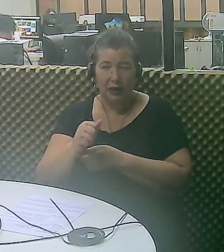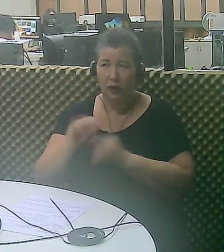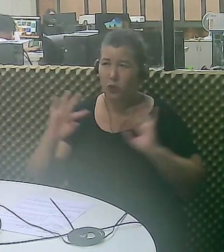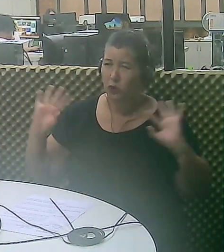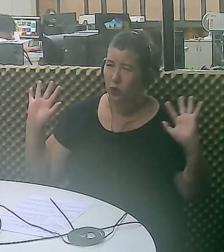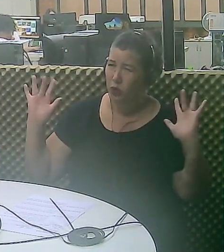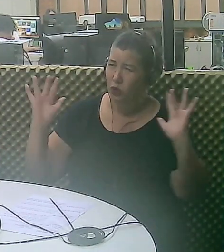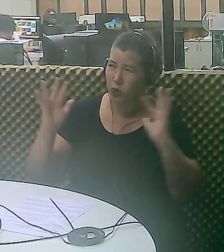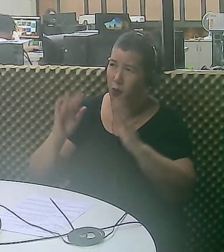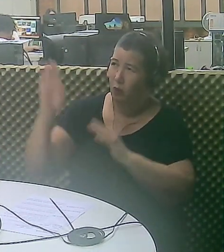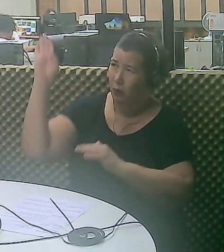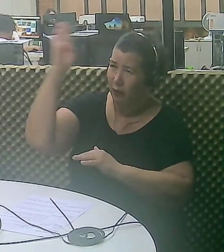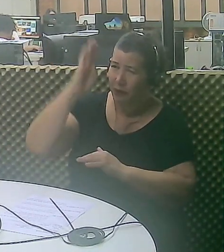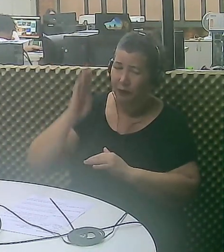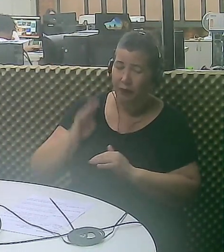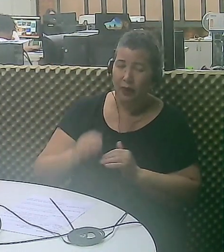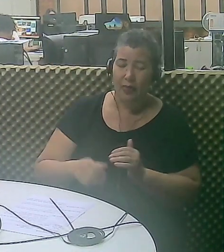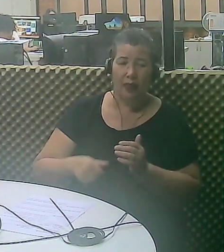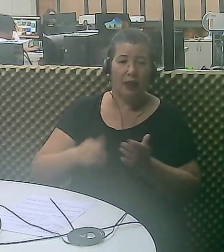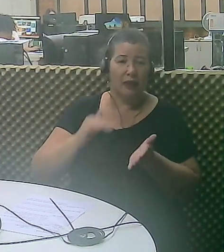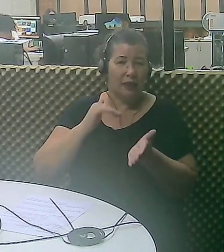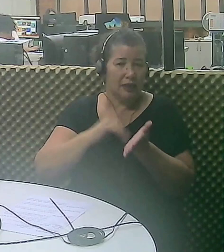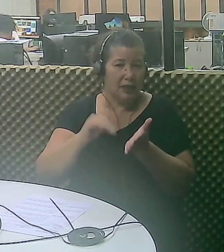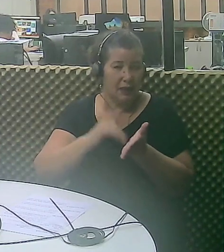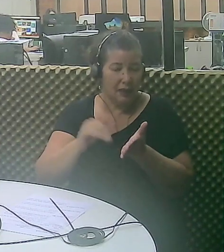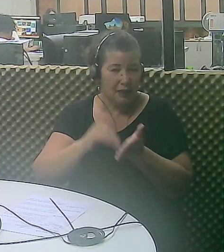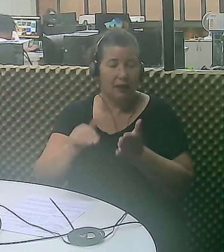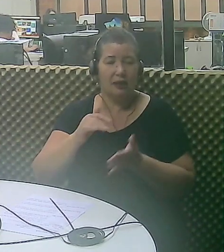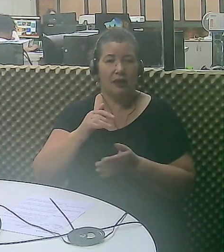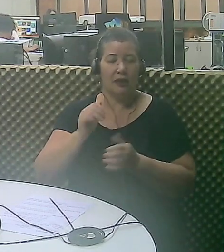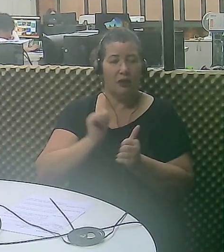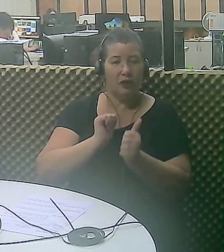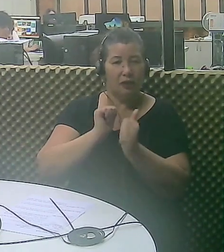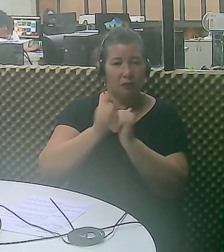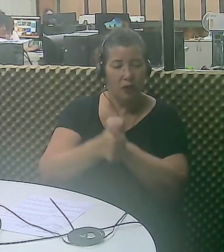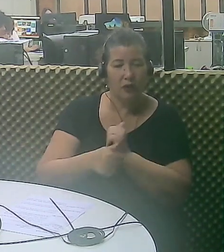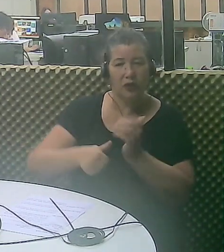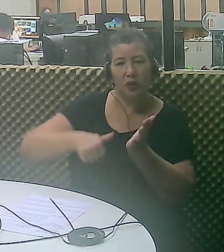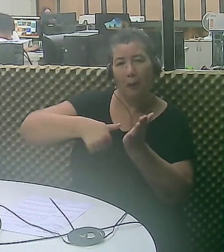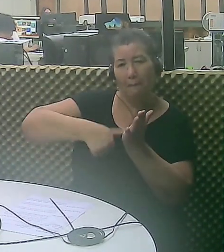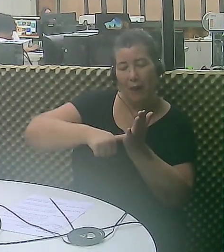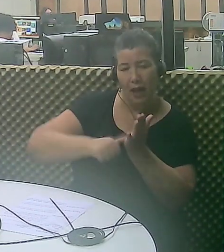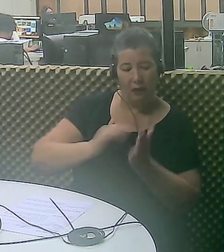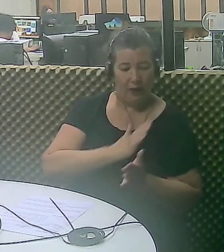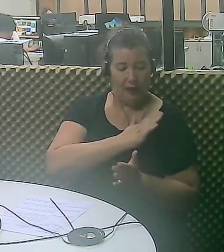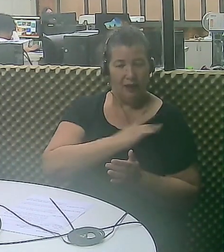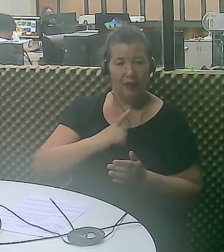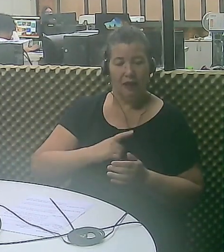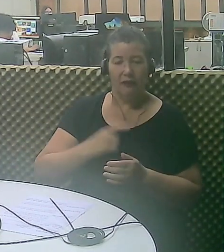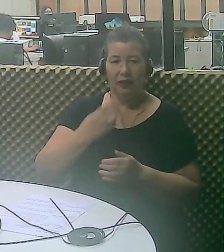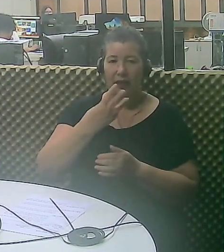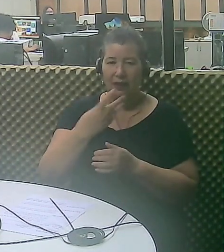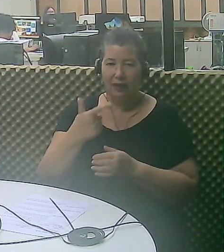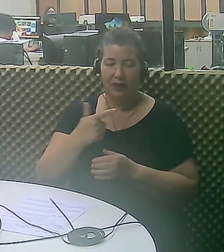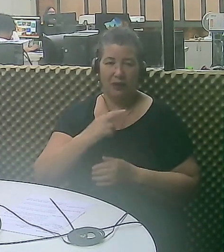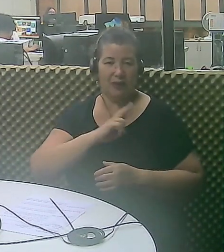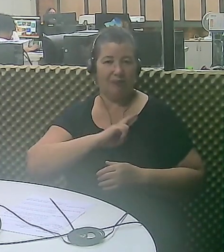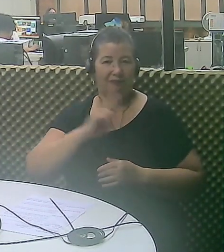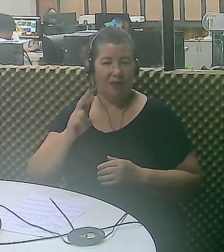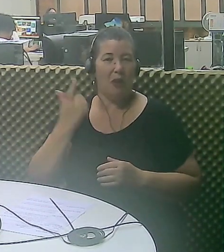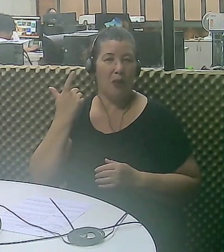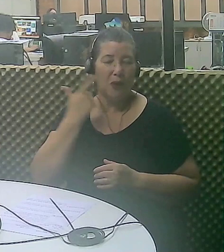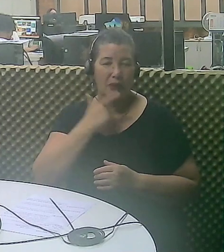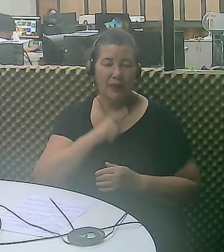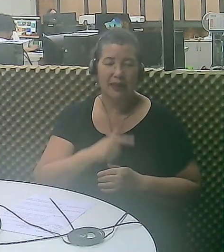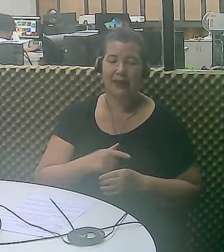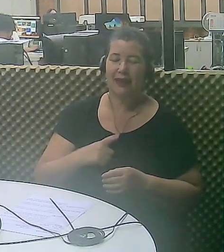país. A Futel Praia Clube Exército foi representada por 32 atletas e conquistou 13 medalhas, sendo 8 de